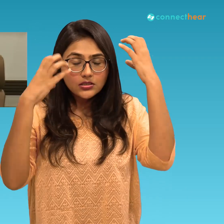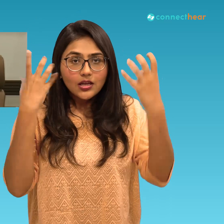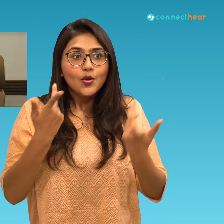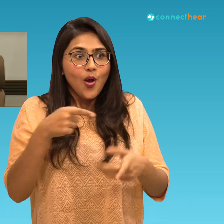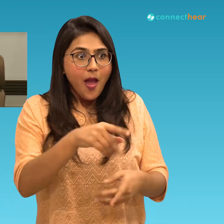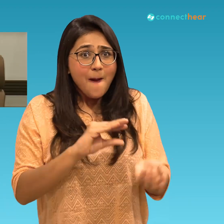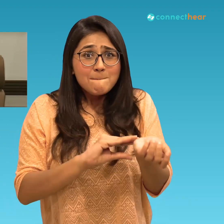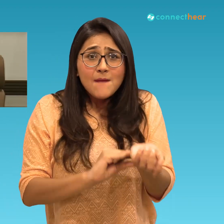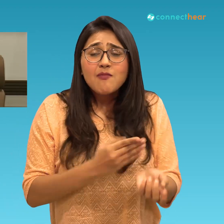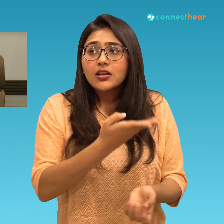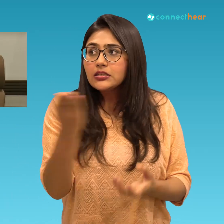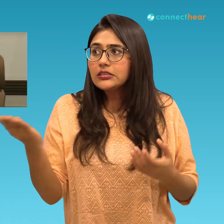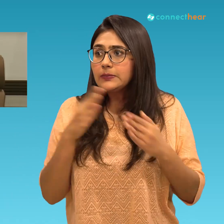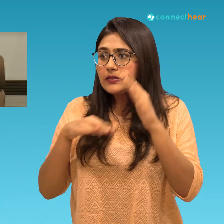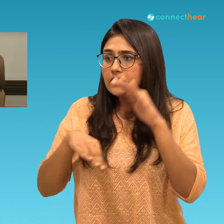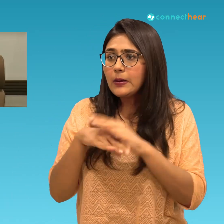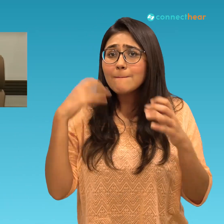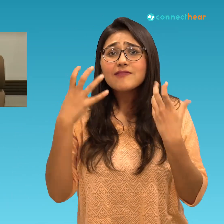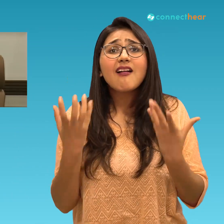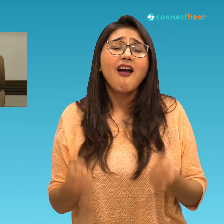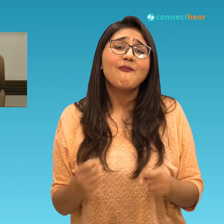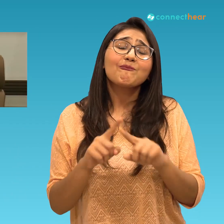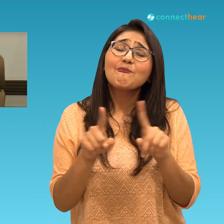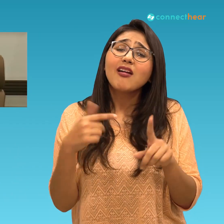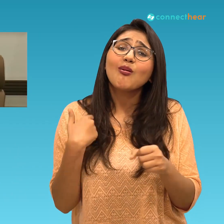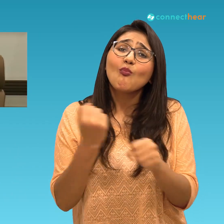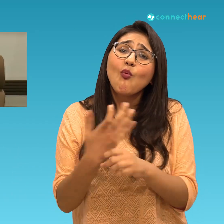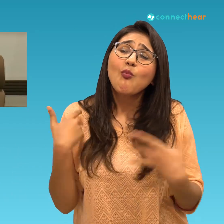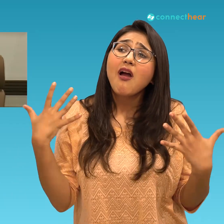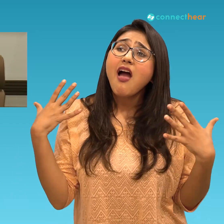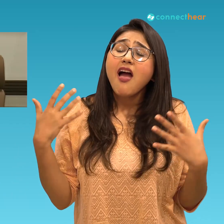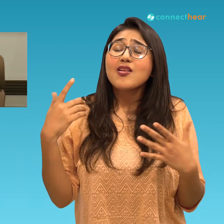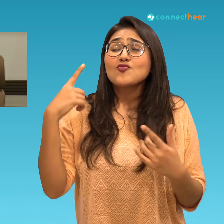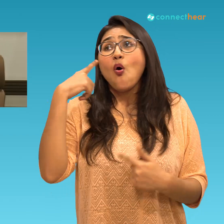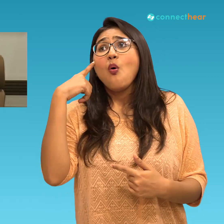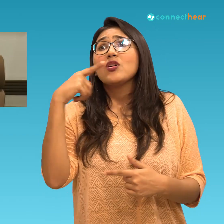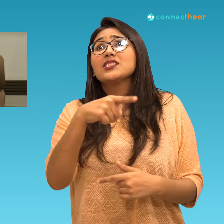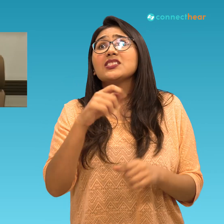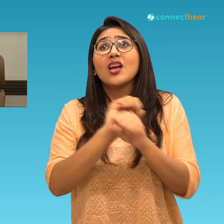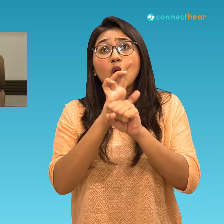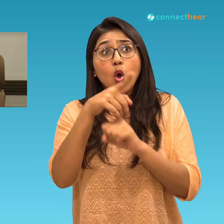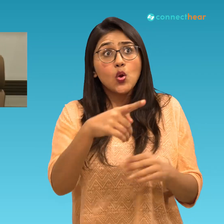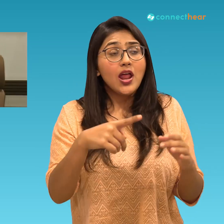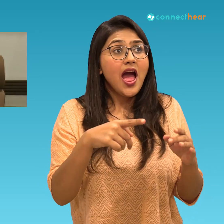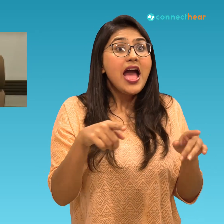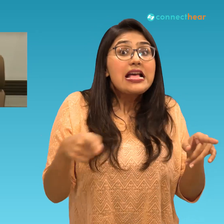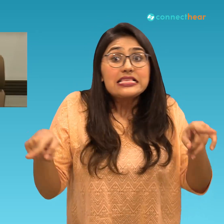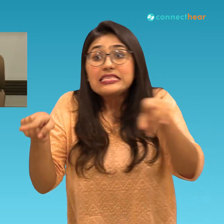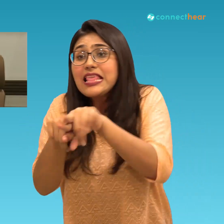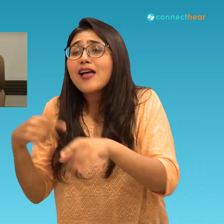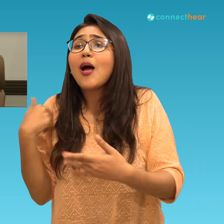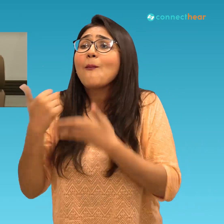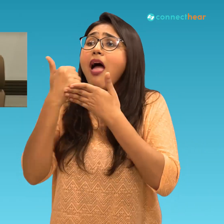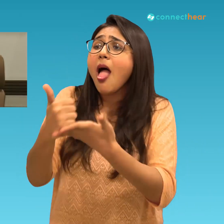है। हमारी पूरी कोशिश है बतौर हुकूमत कि हम इसको सिर्फ कंट्रोल ना करें, पर इसके इलाज मालजे के